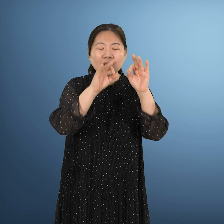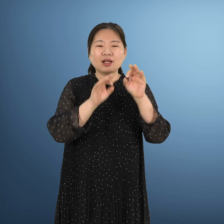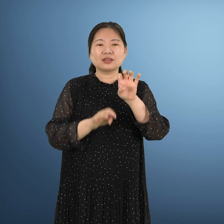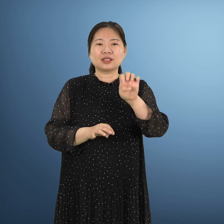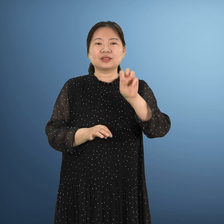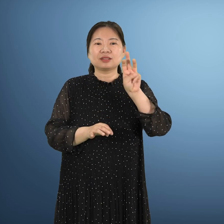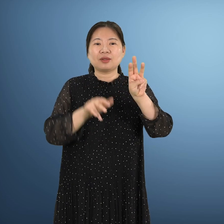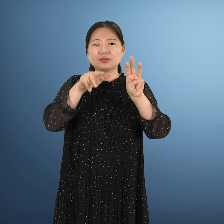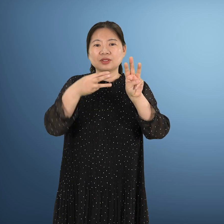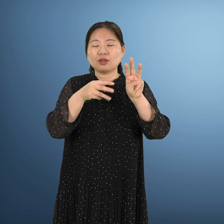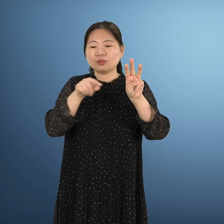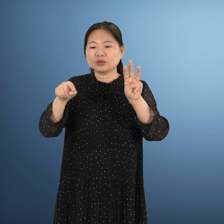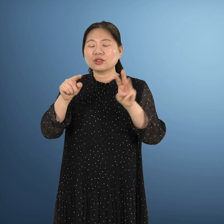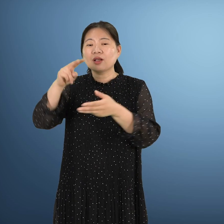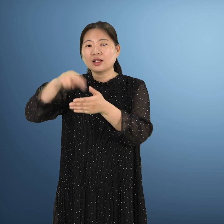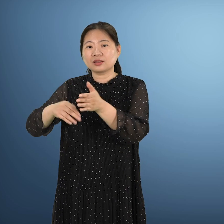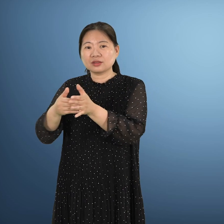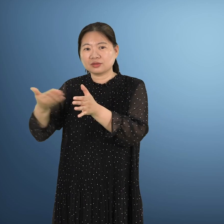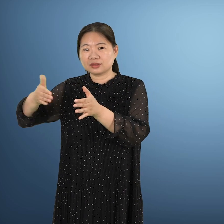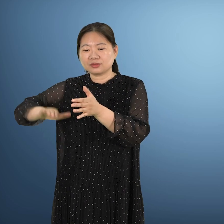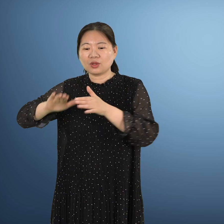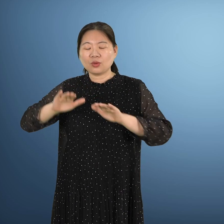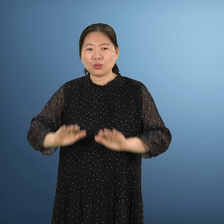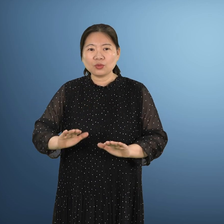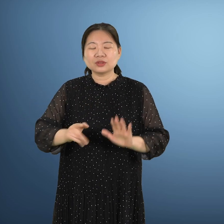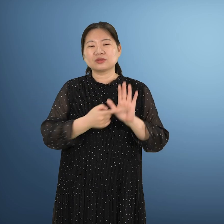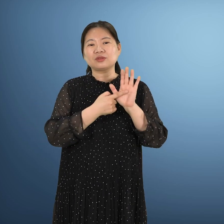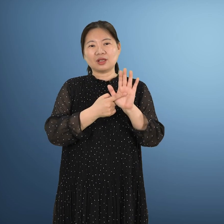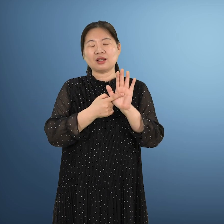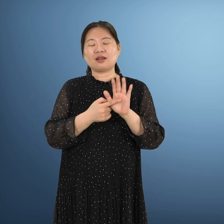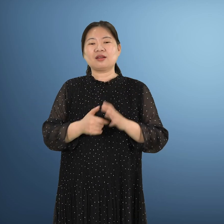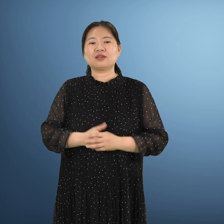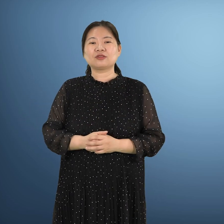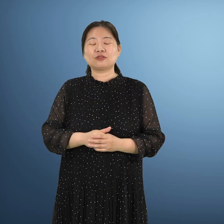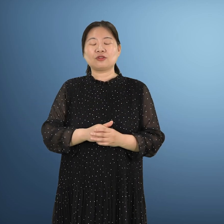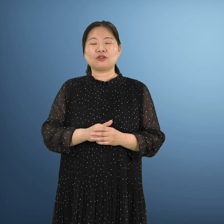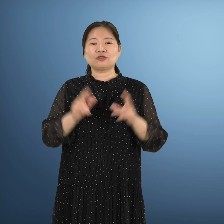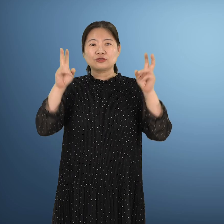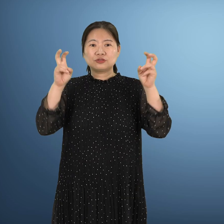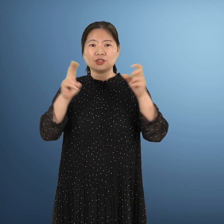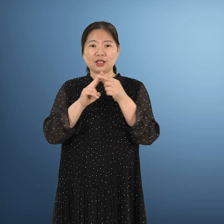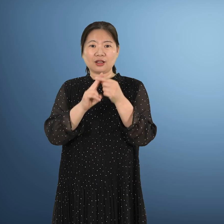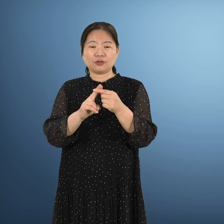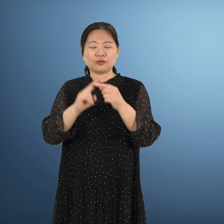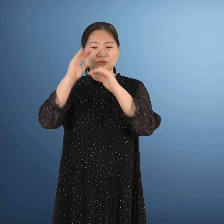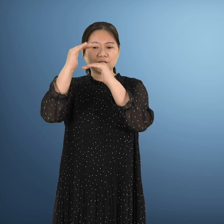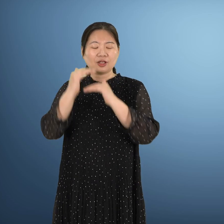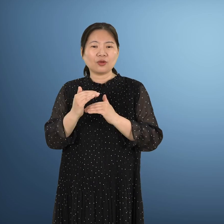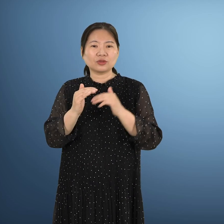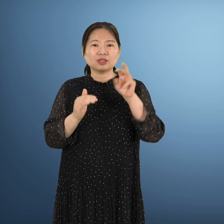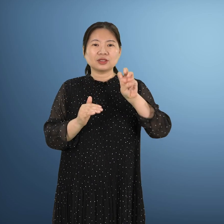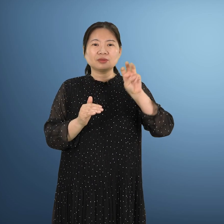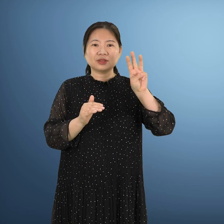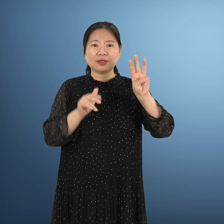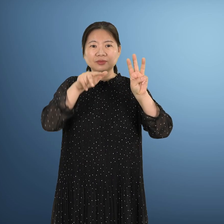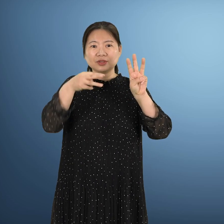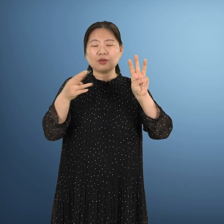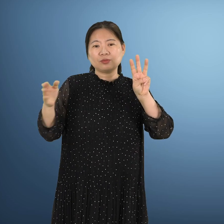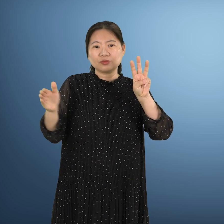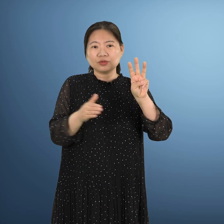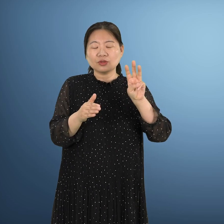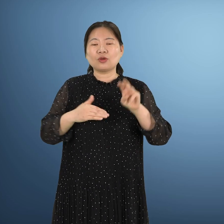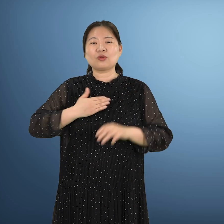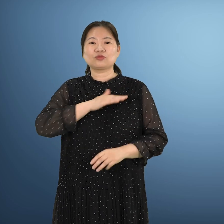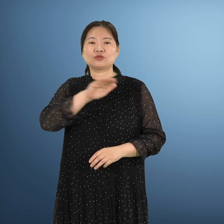43절서부터 우리가 읽었지만 오늘 다룰 주제와 또 내용은 33절서부터